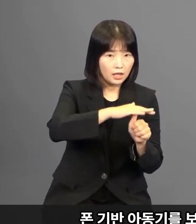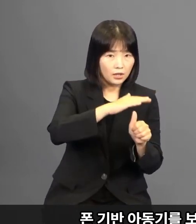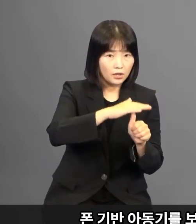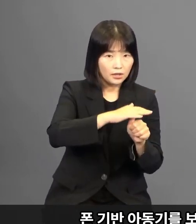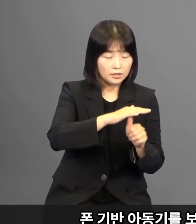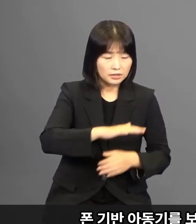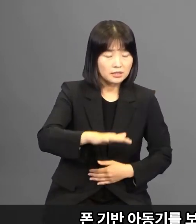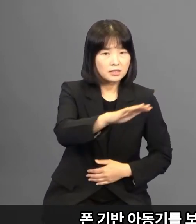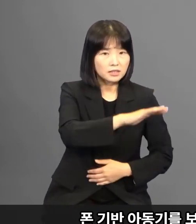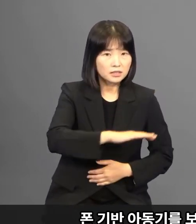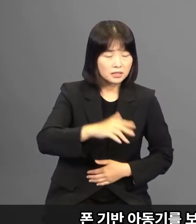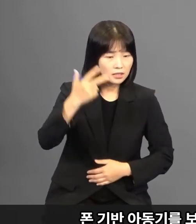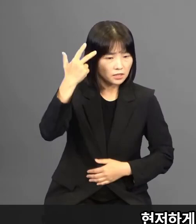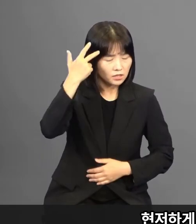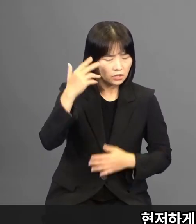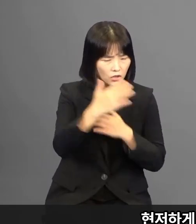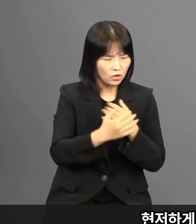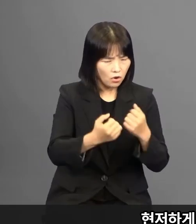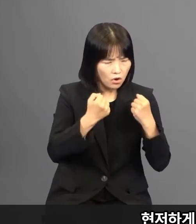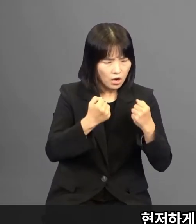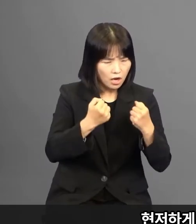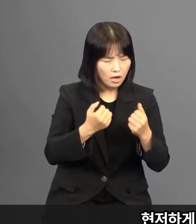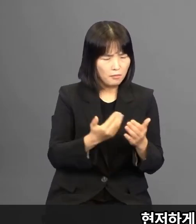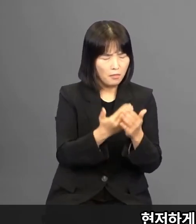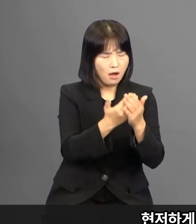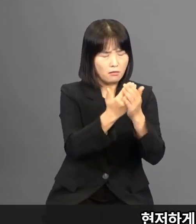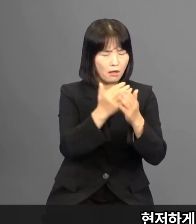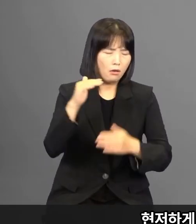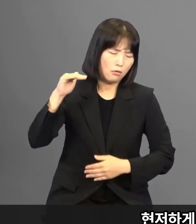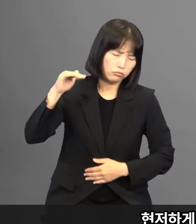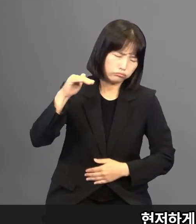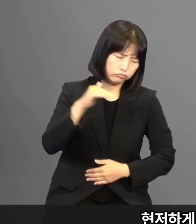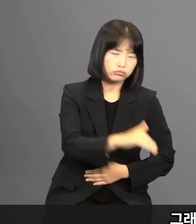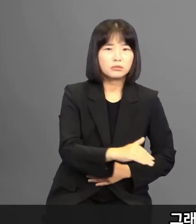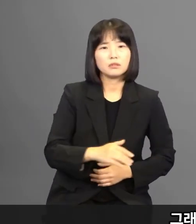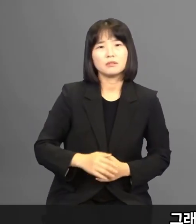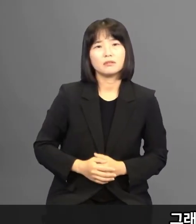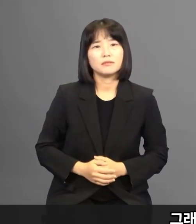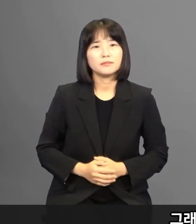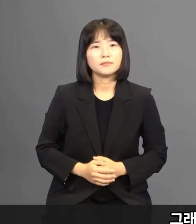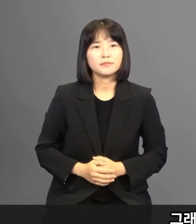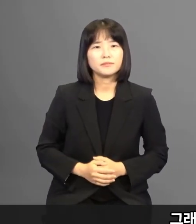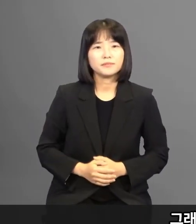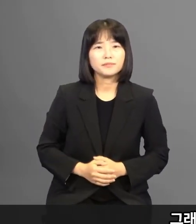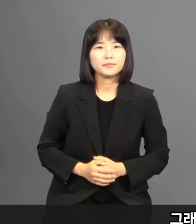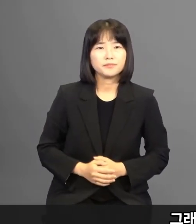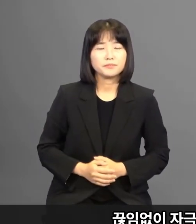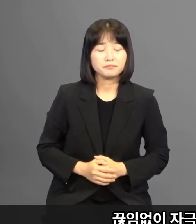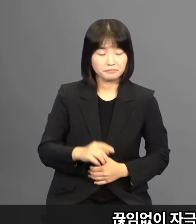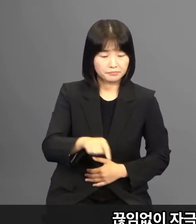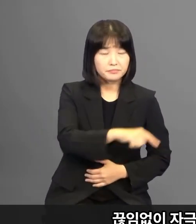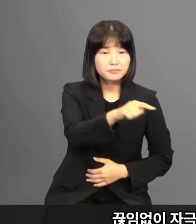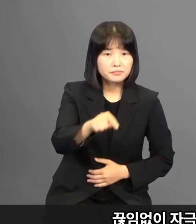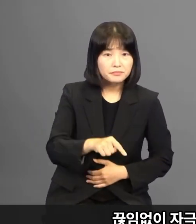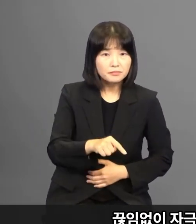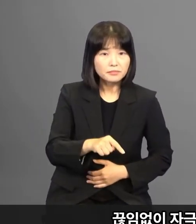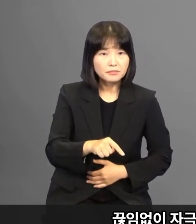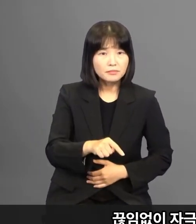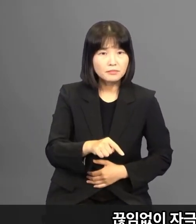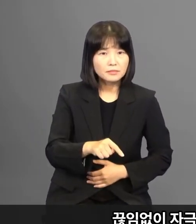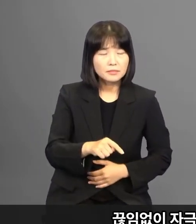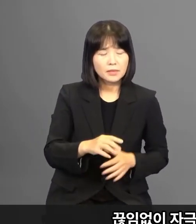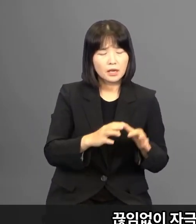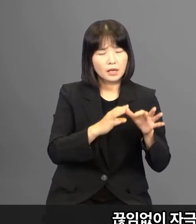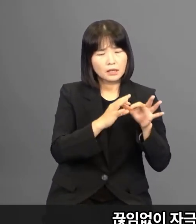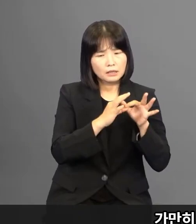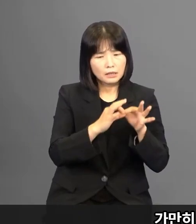아이들의 정신건강과 발달은 현저하게 떨어지게 된다는 거죠. 그래서 이 아이들이요 끊임없이 자극에만